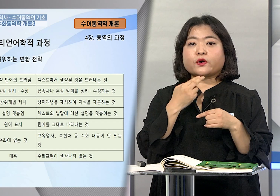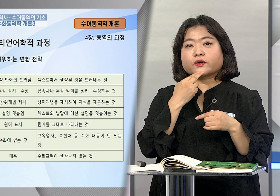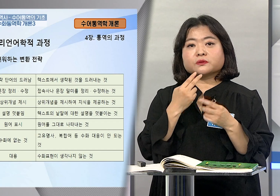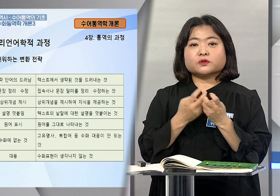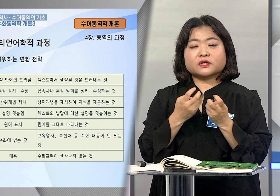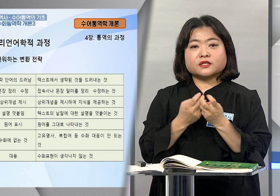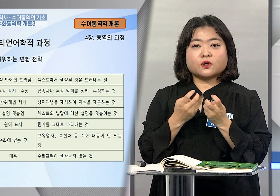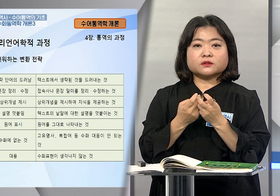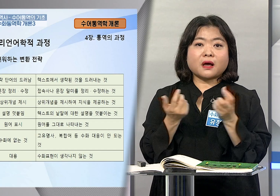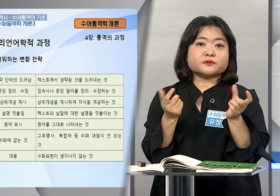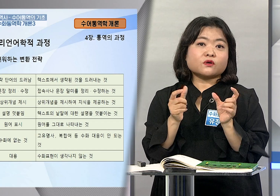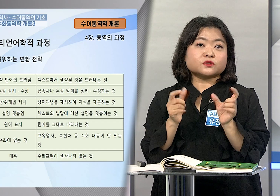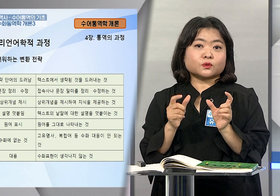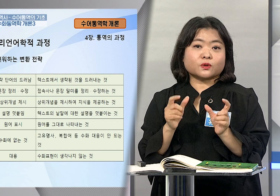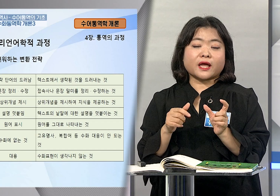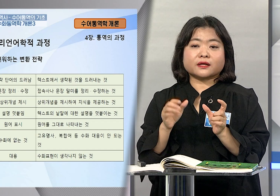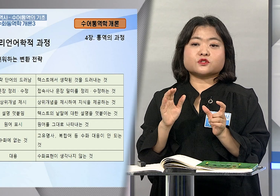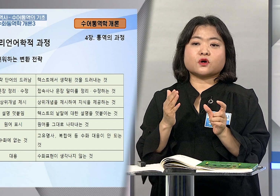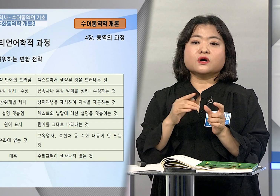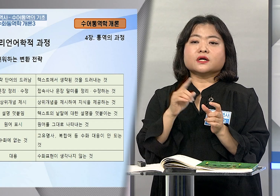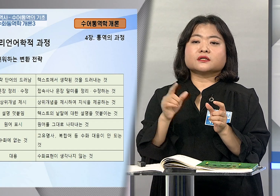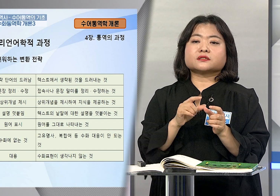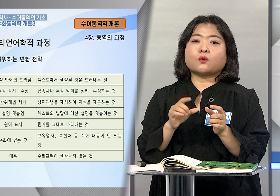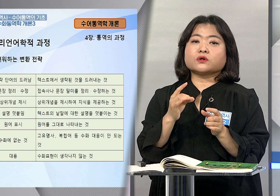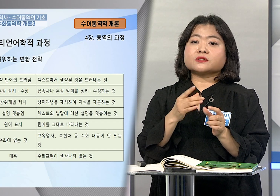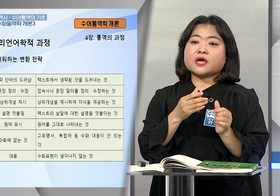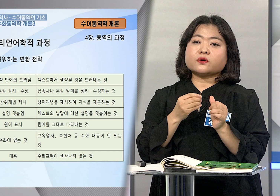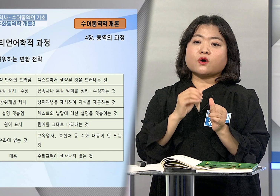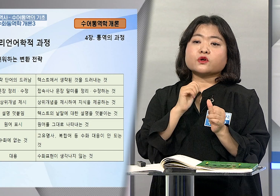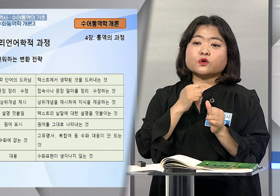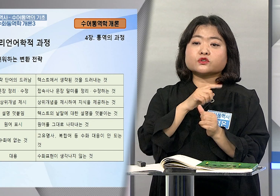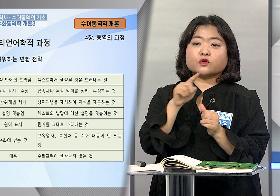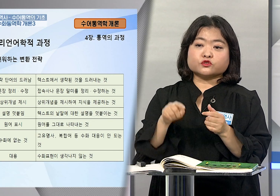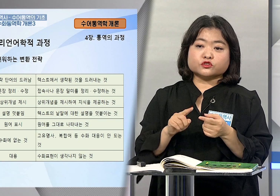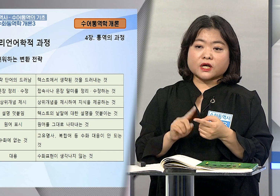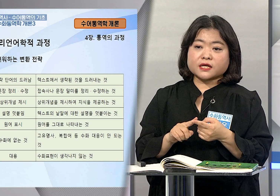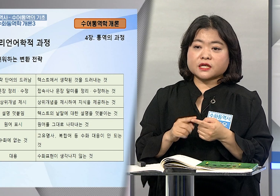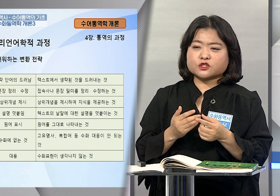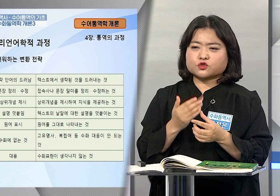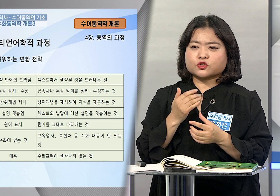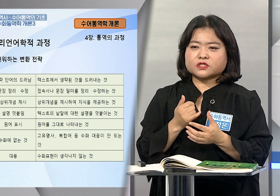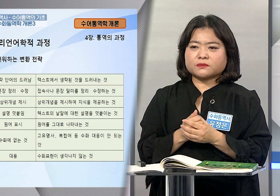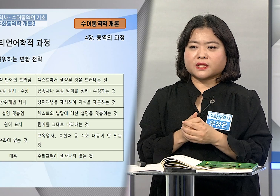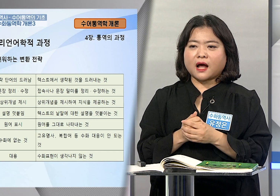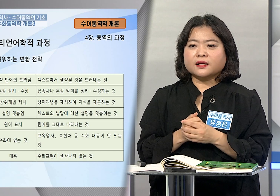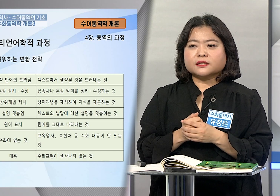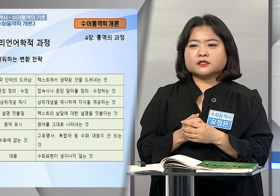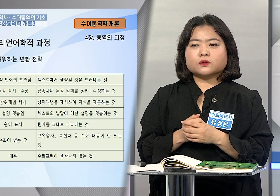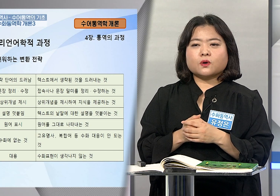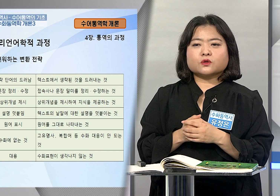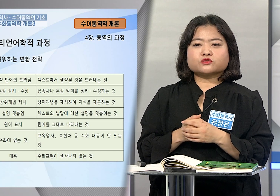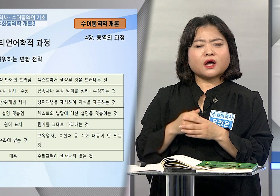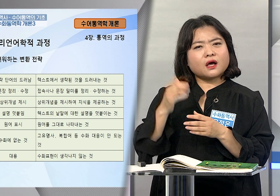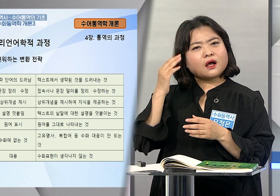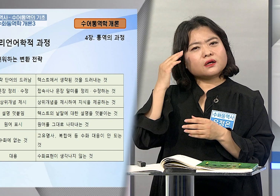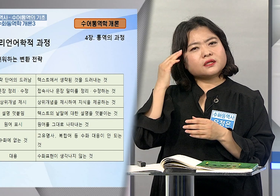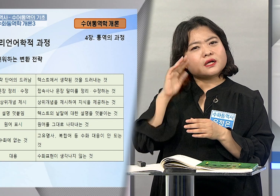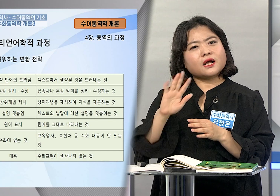그럼 어떡하죠? 그럼 합성어 쪽으로 가야겠죠. 그러니까 원어 차용이 어려운 경우가 생길 수도 있습니다. 그리고 수화가 생각이